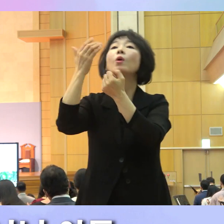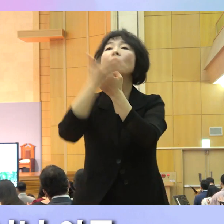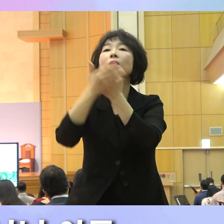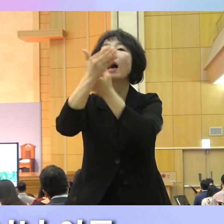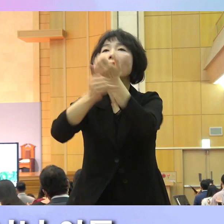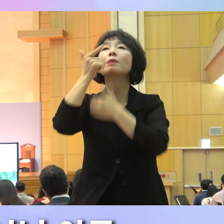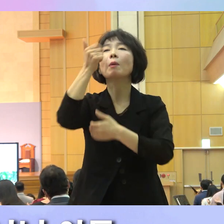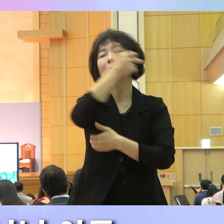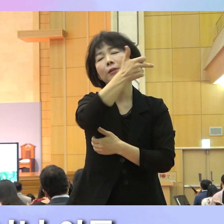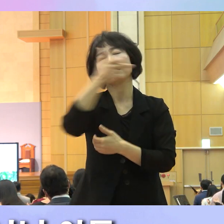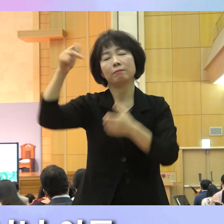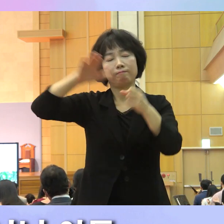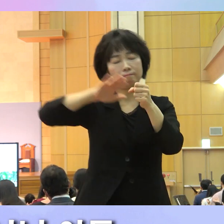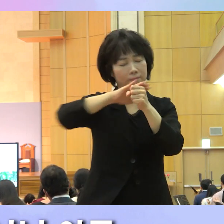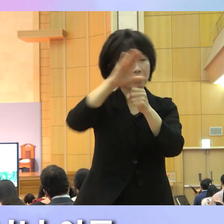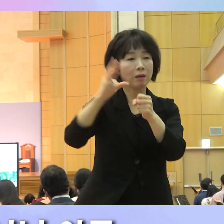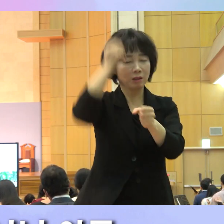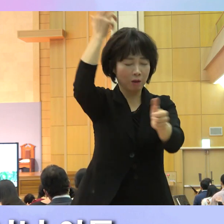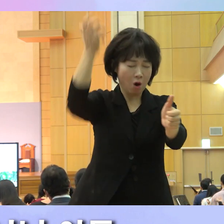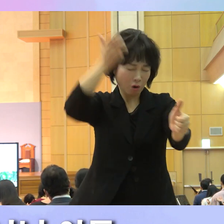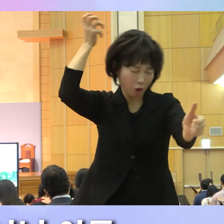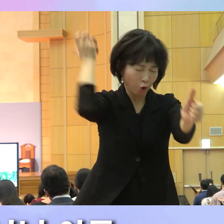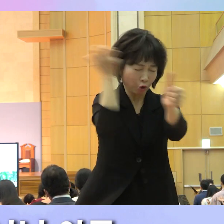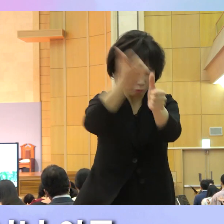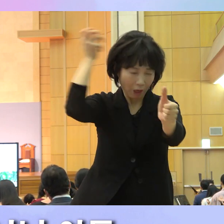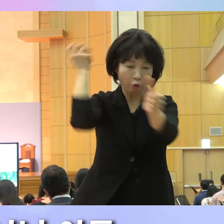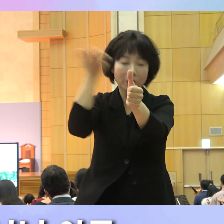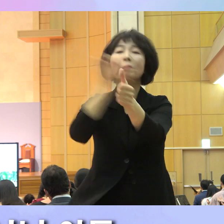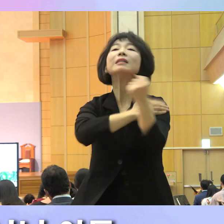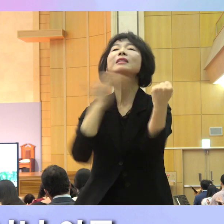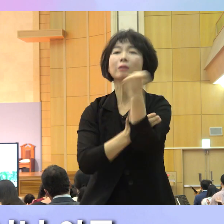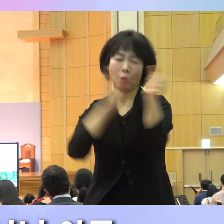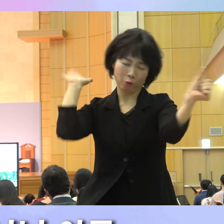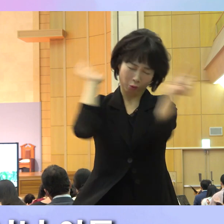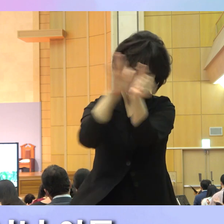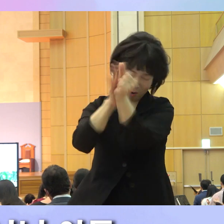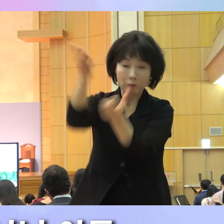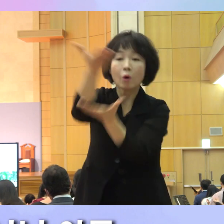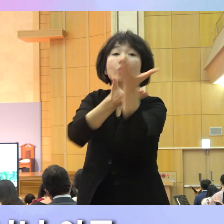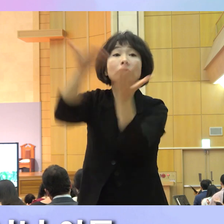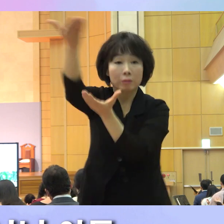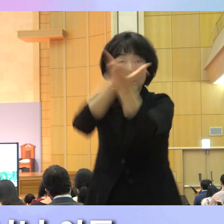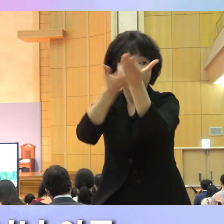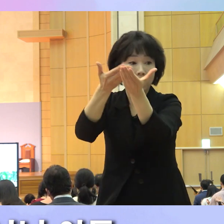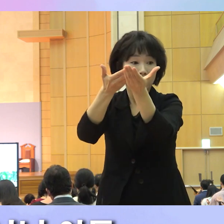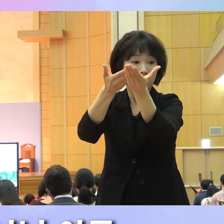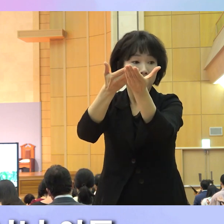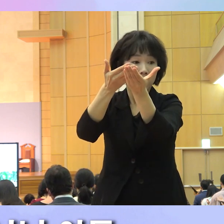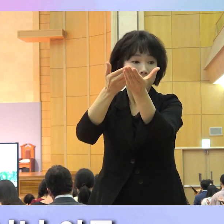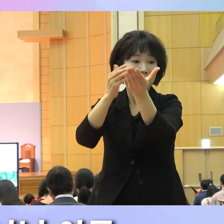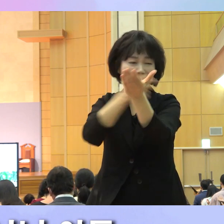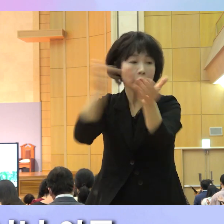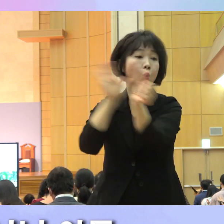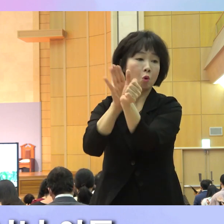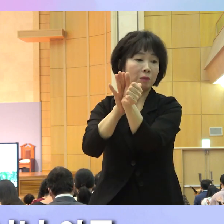하나님 아버지의 크신 사랑과 성령의 충만함과 성령의 능력과 성령의 교통과 성령의 역사가 그리고 성령의